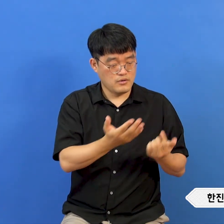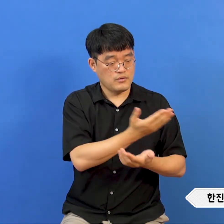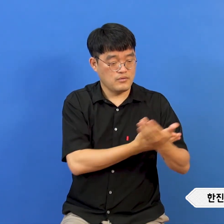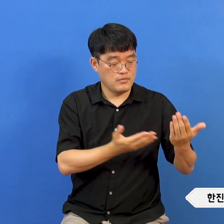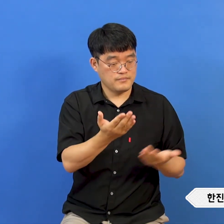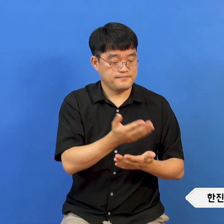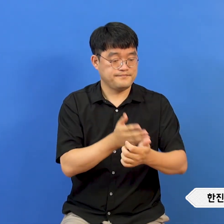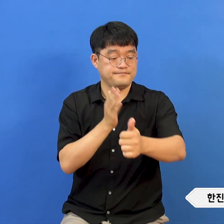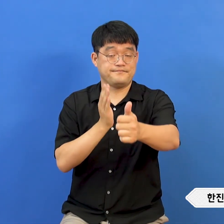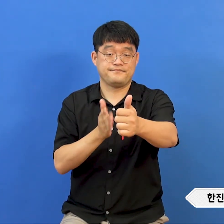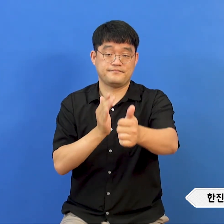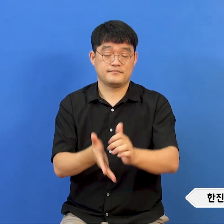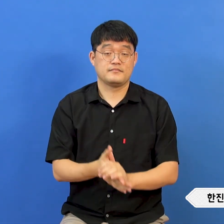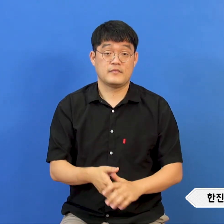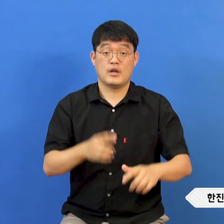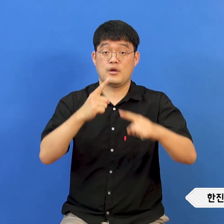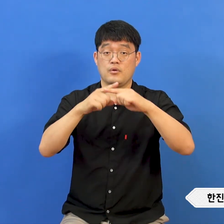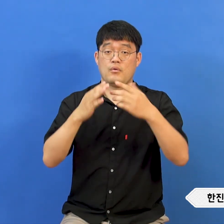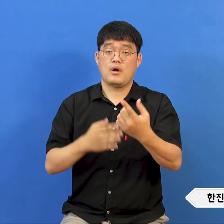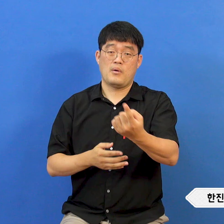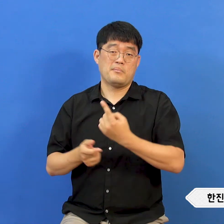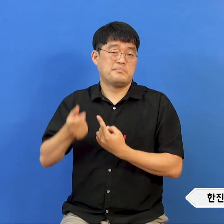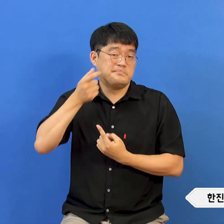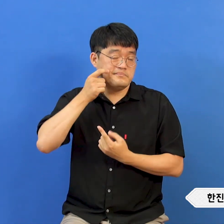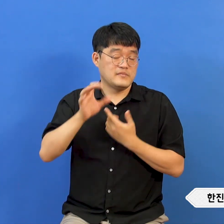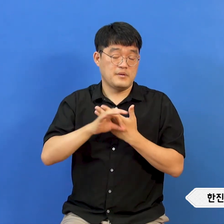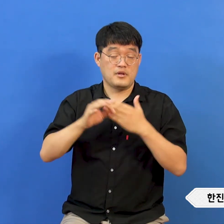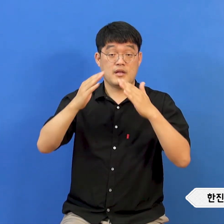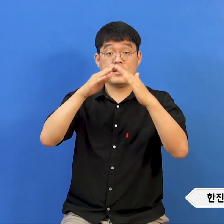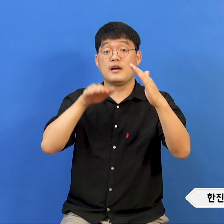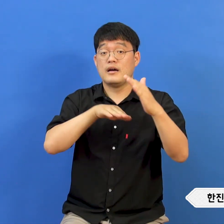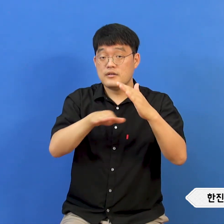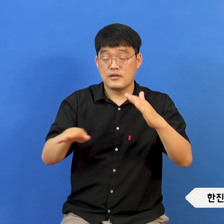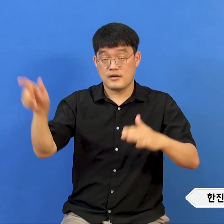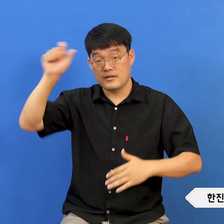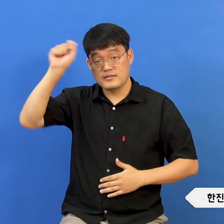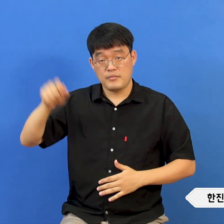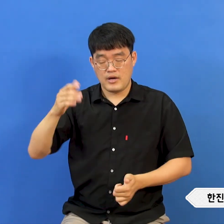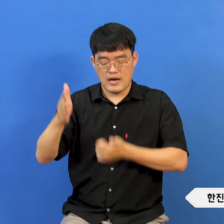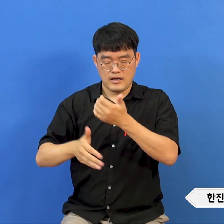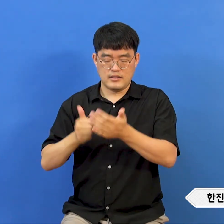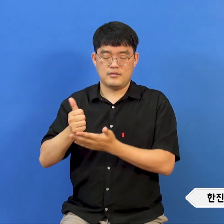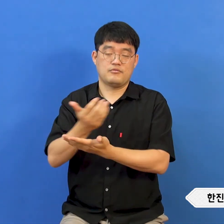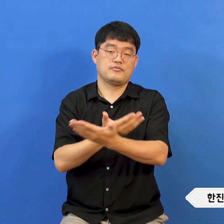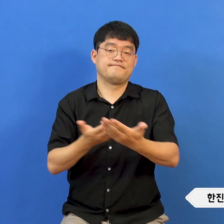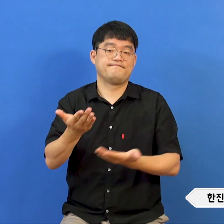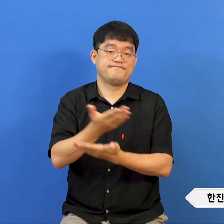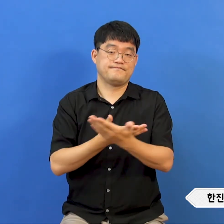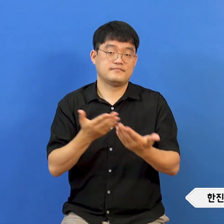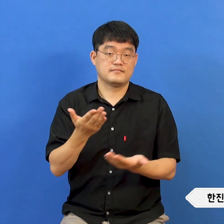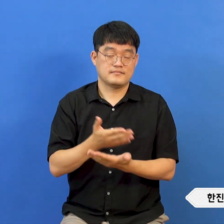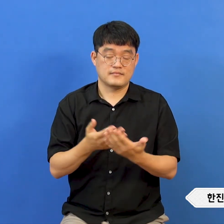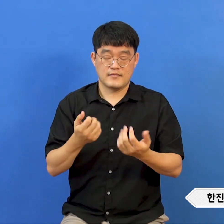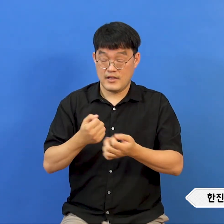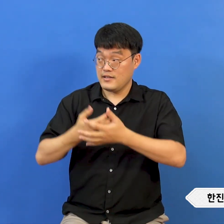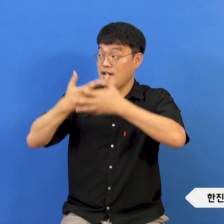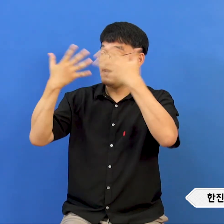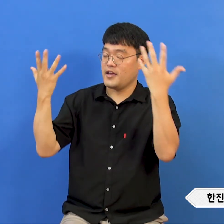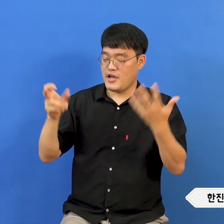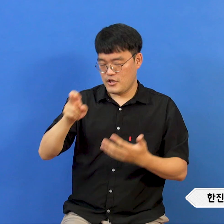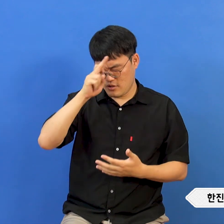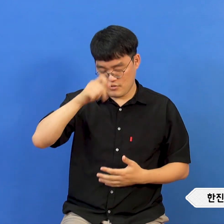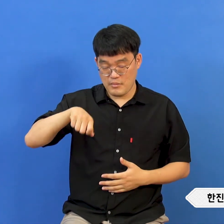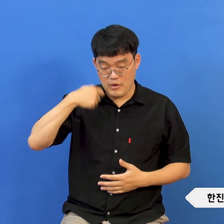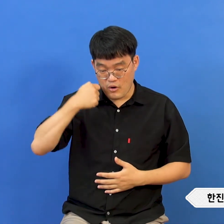교통하십시오. 교회로 못 나오시면 가정에서라도 새벽에 하나님과 교통하십시오. 한낮에 점심 먹고 바로